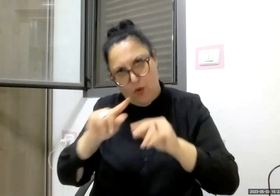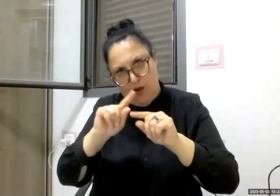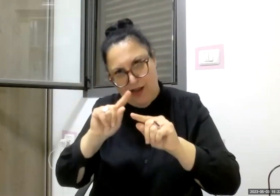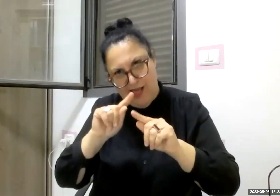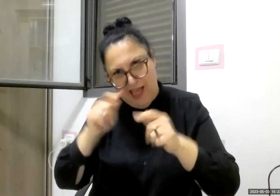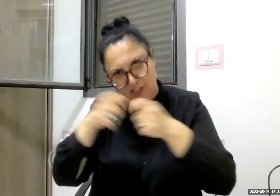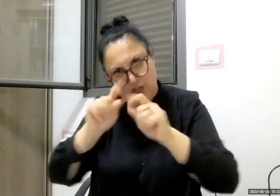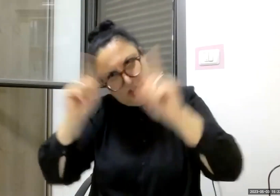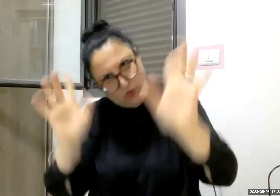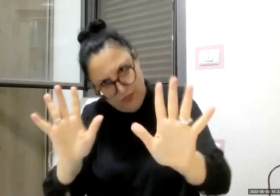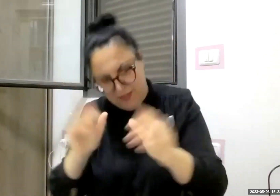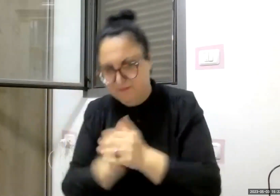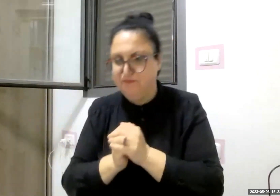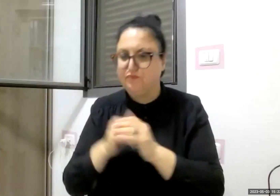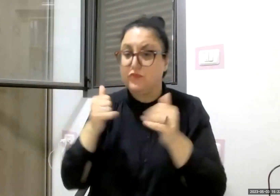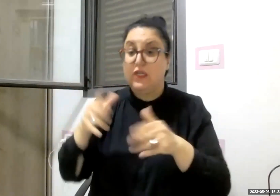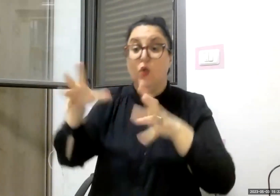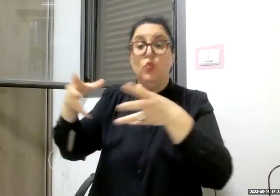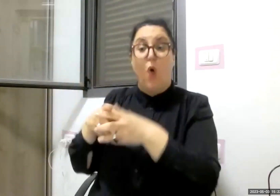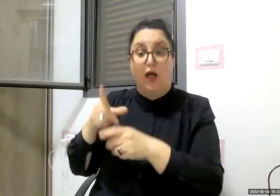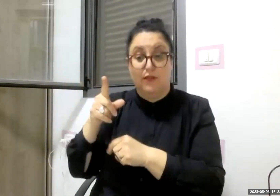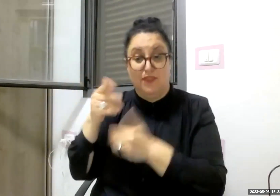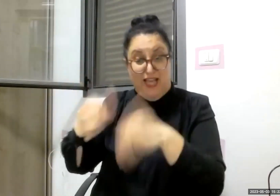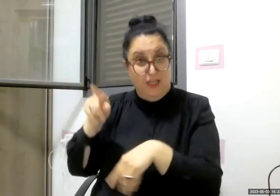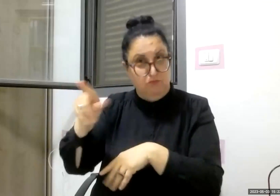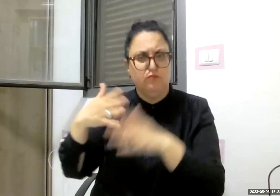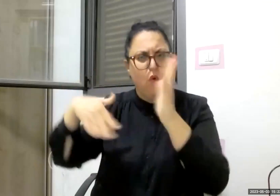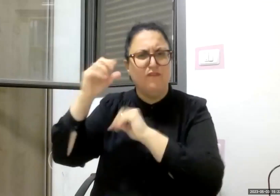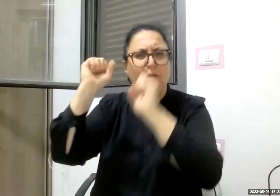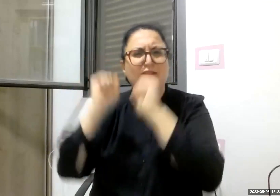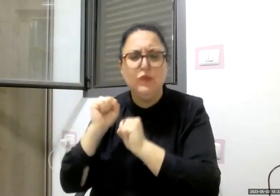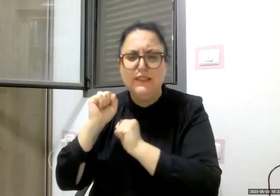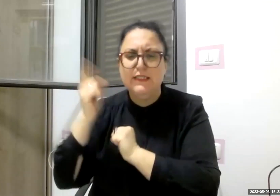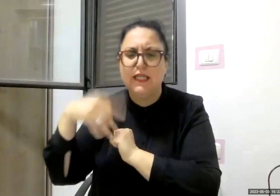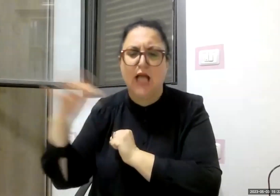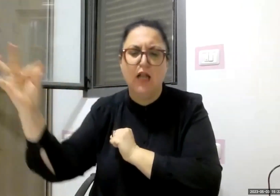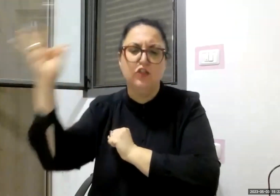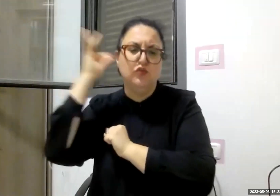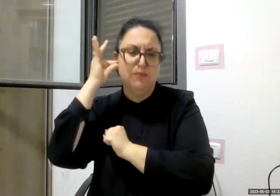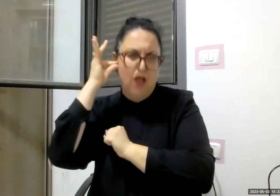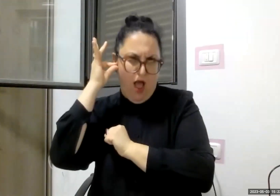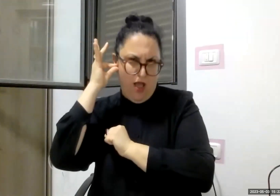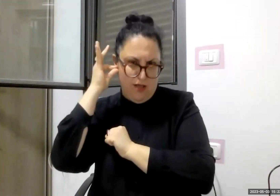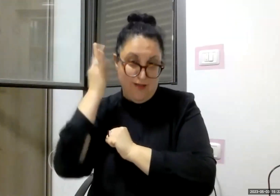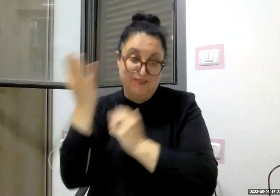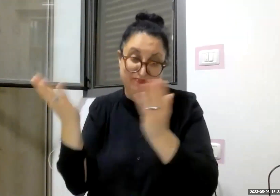אני רוצה בעצם לעבור עכשיו להקשר שונה, תנועת הנחים היא לרוב כן מבוססת על שמיעה.